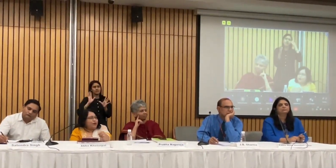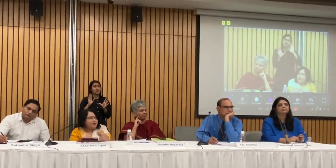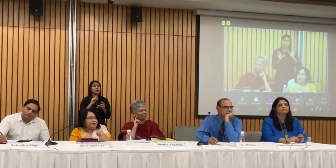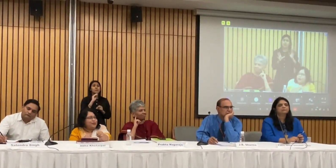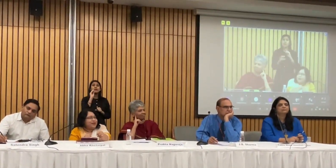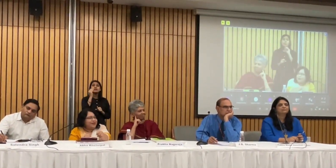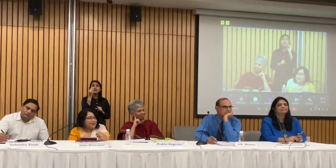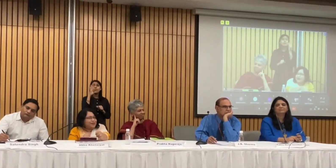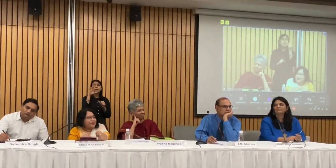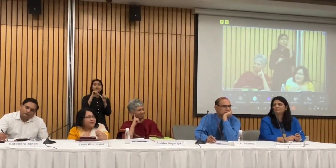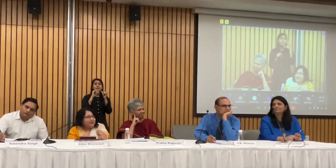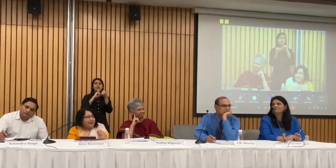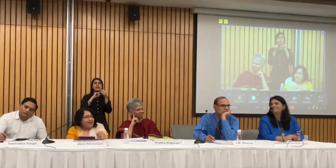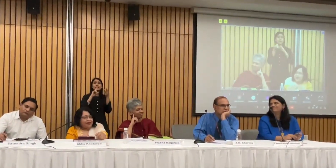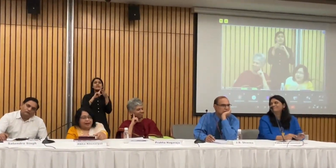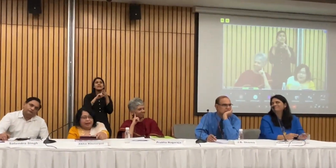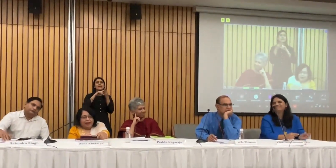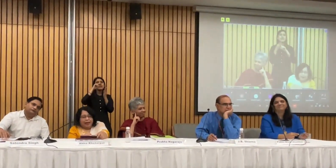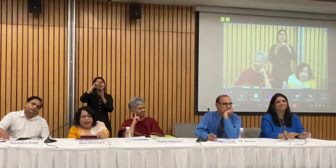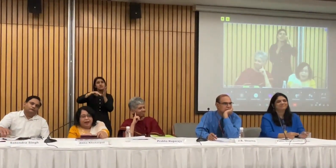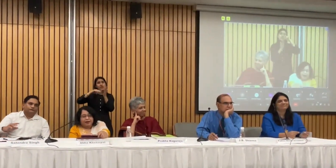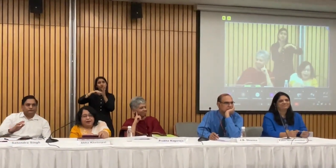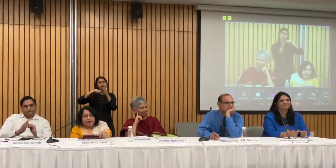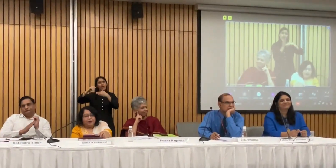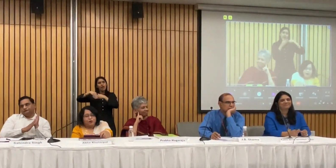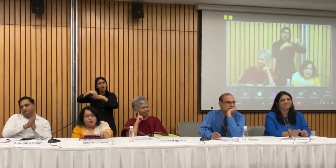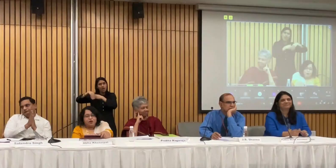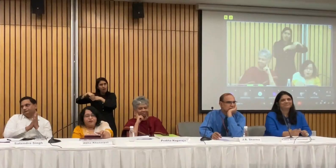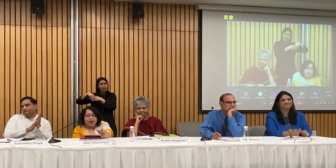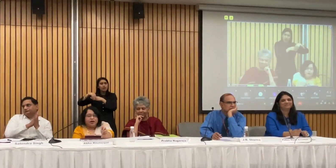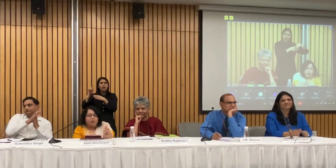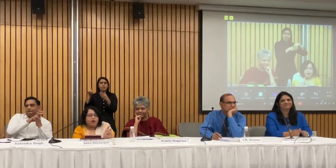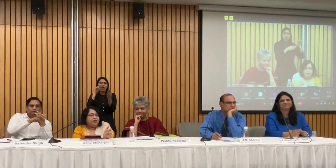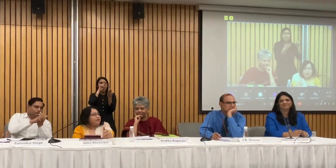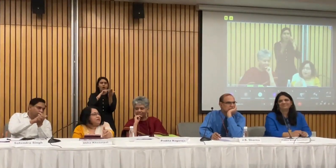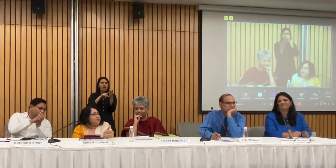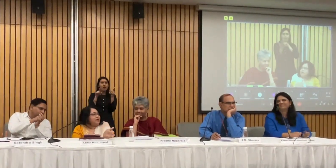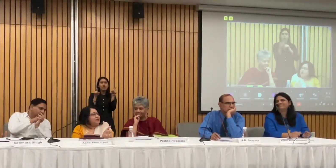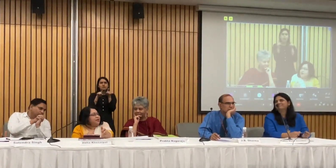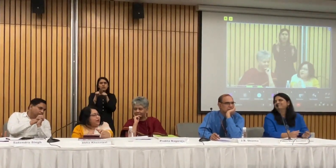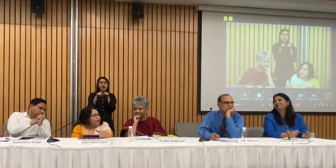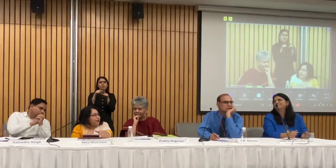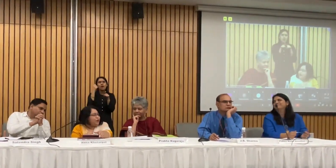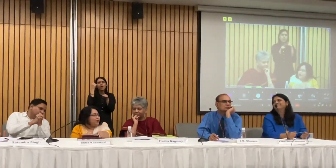डॉक्टर्स को और इजी हो जाता उससे. And inclusion of Nagi model